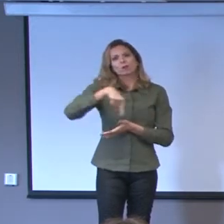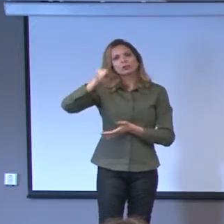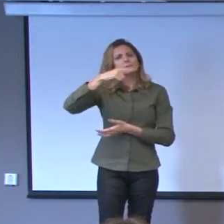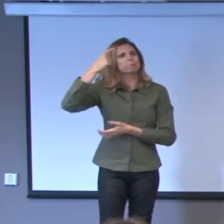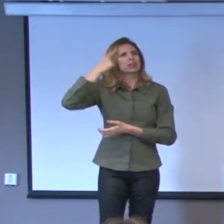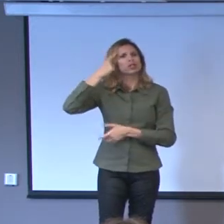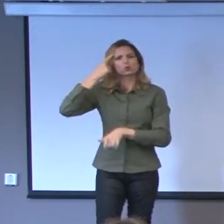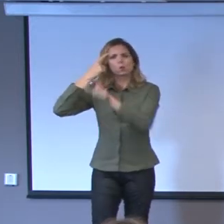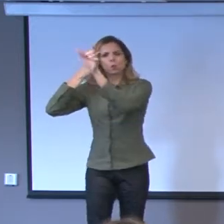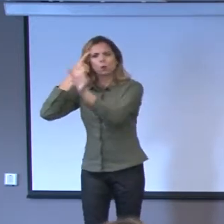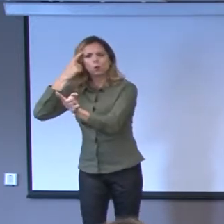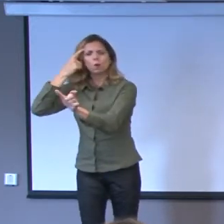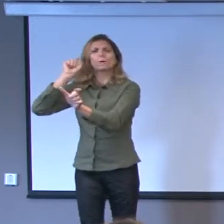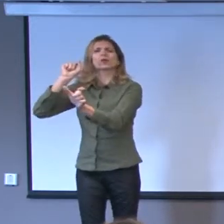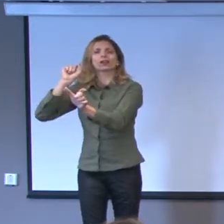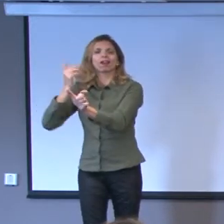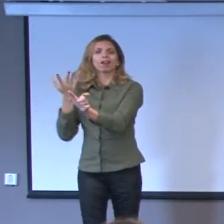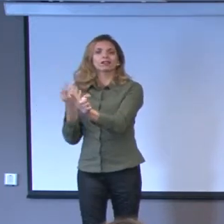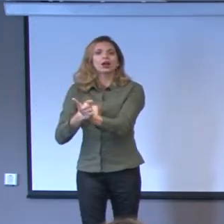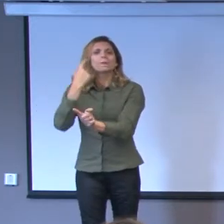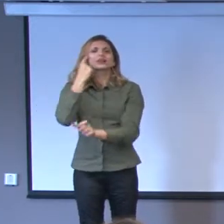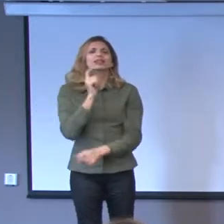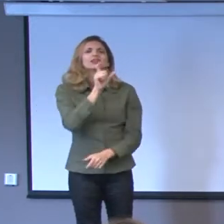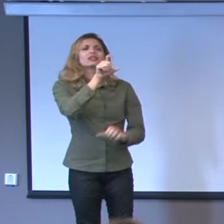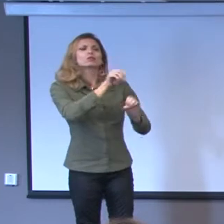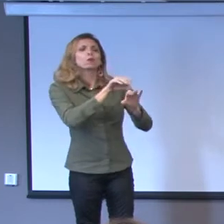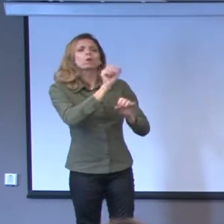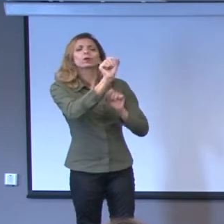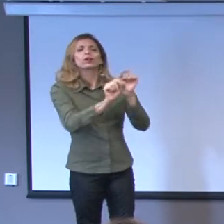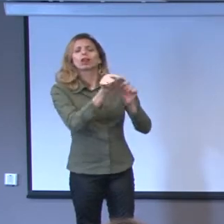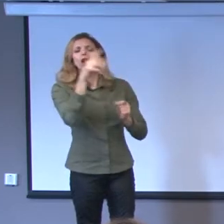sobre o outro e sobre a educação que o outro recebe.